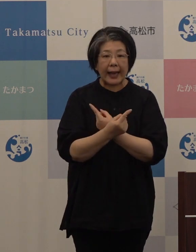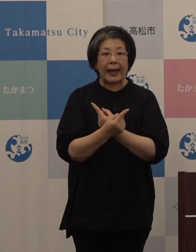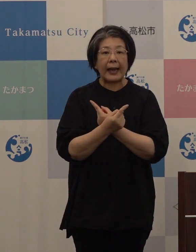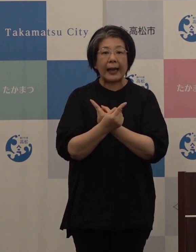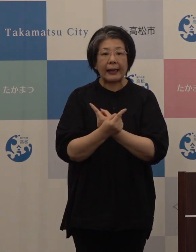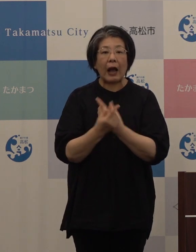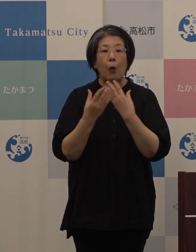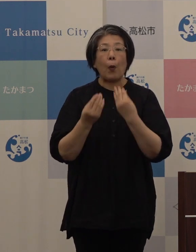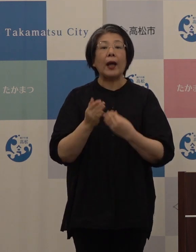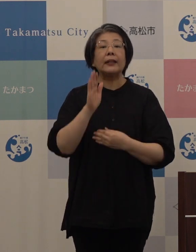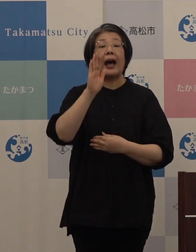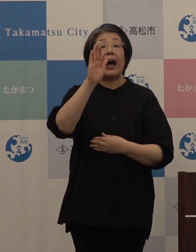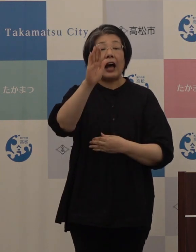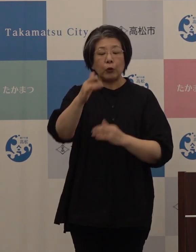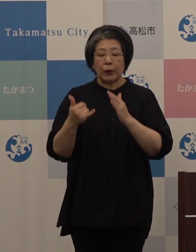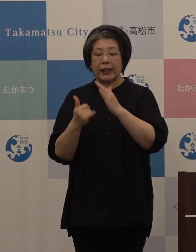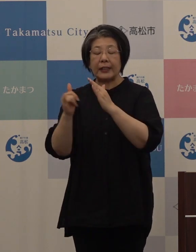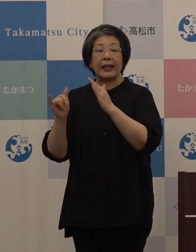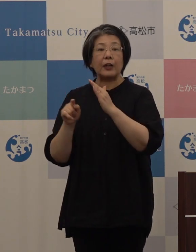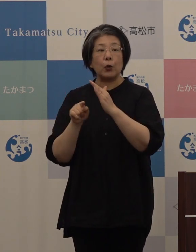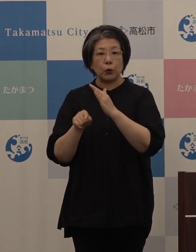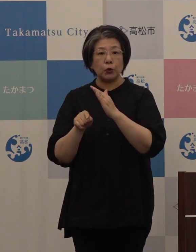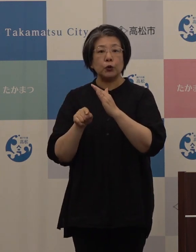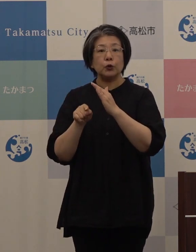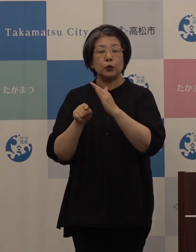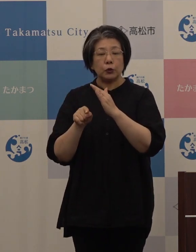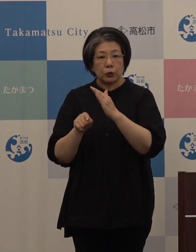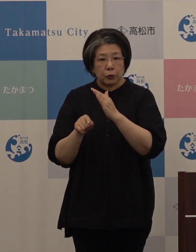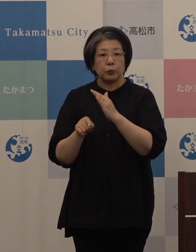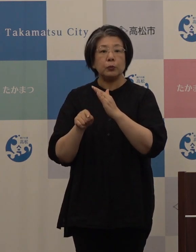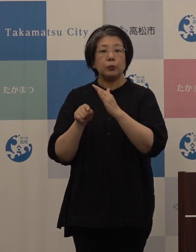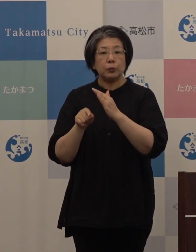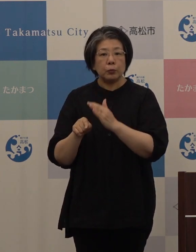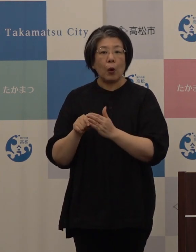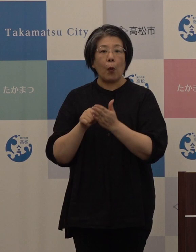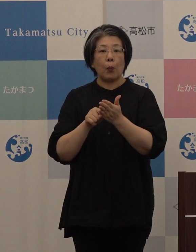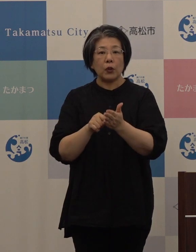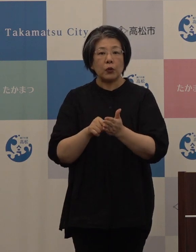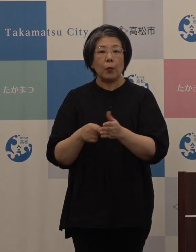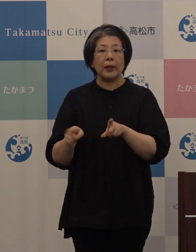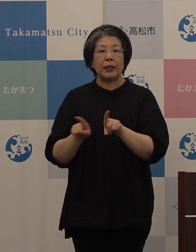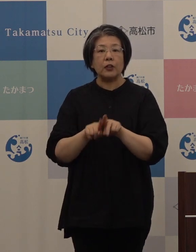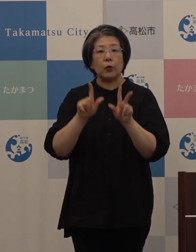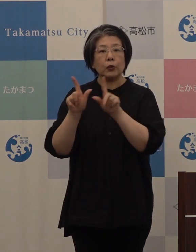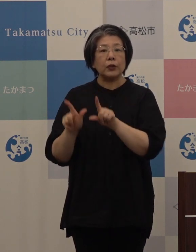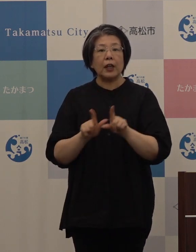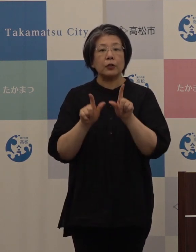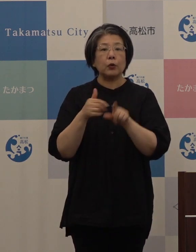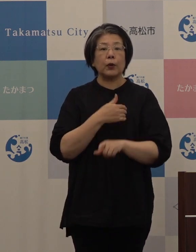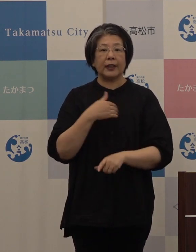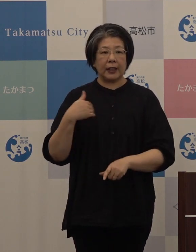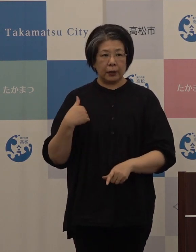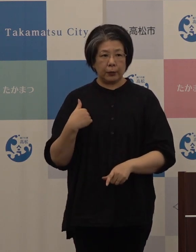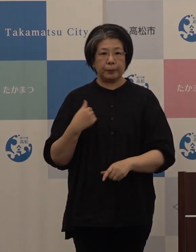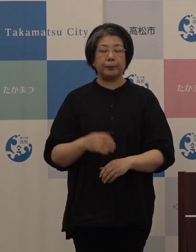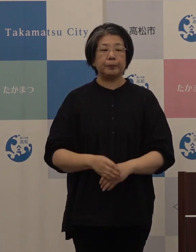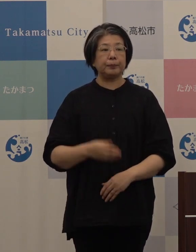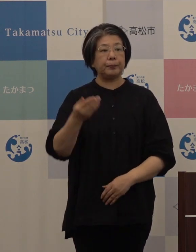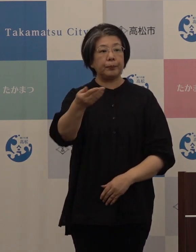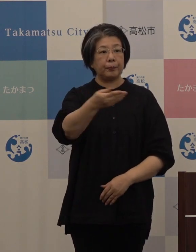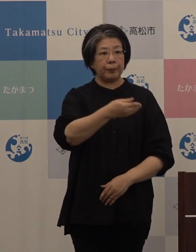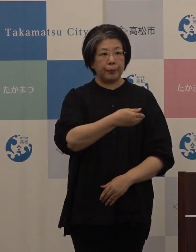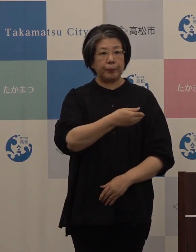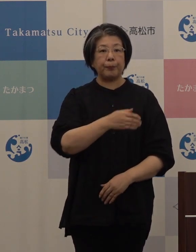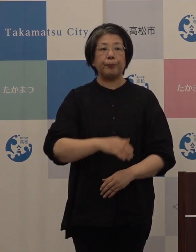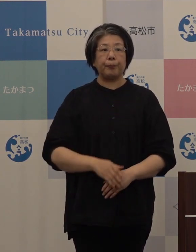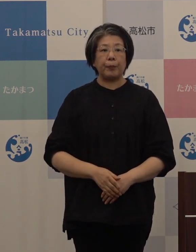族の方も同様に入居していただけるということで今後の予定となっております。 ということは、市営住宅入居申し込み